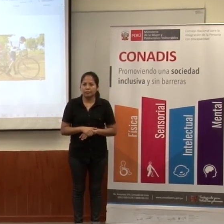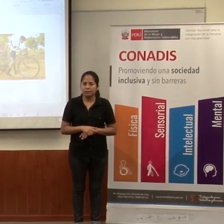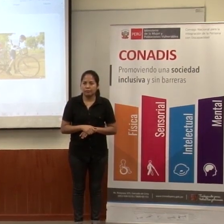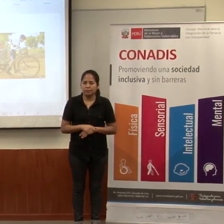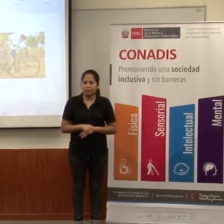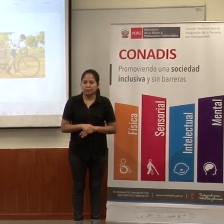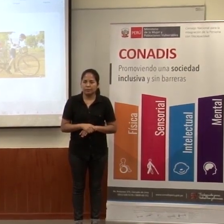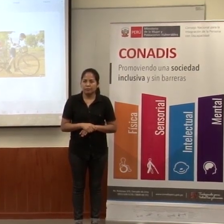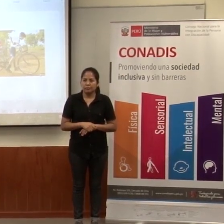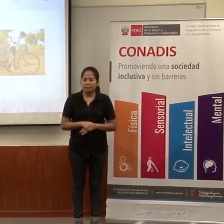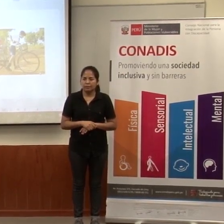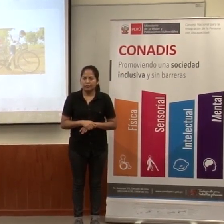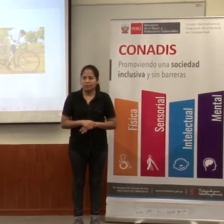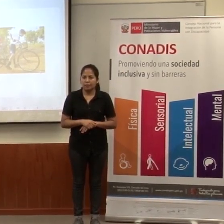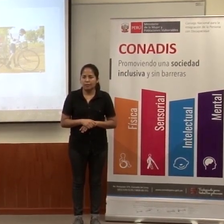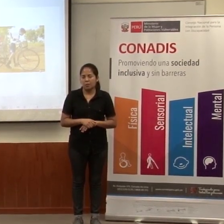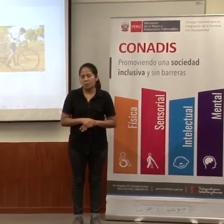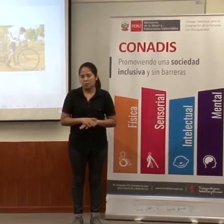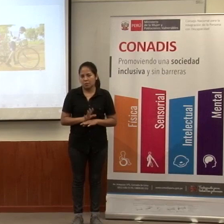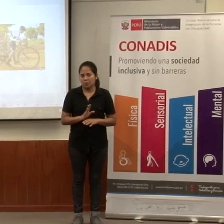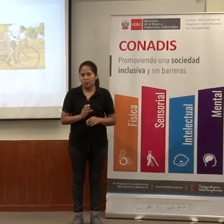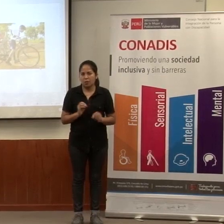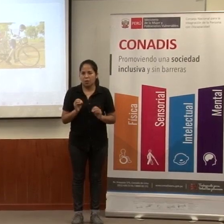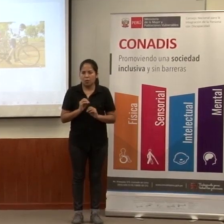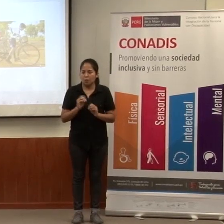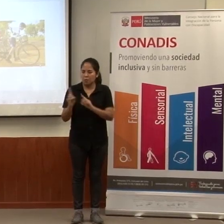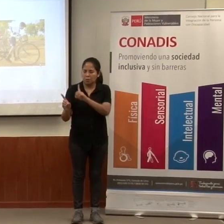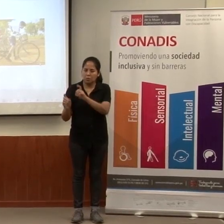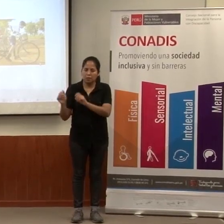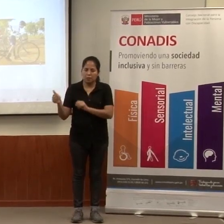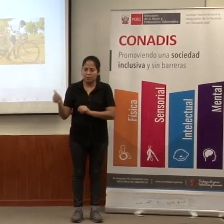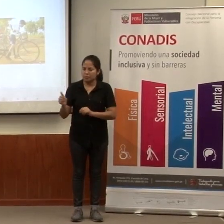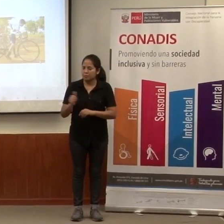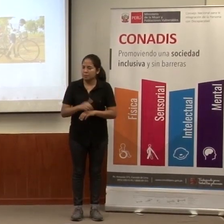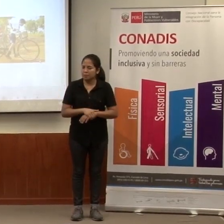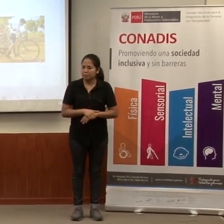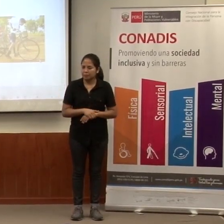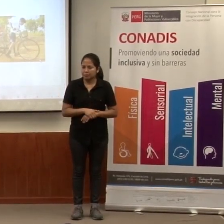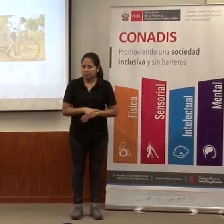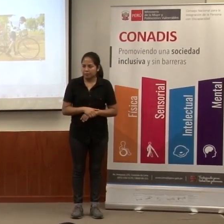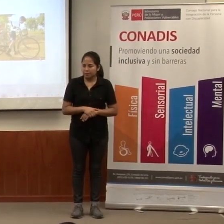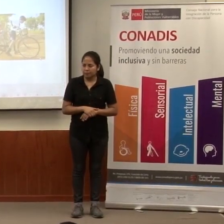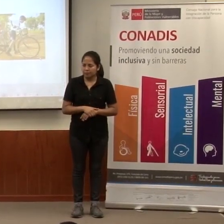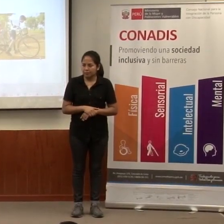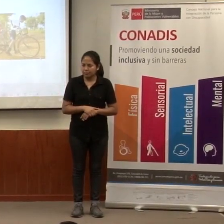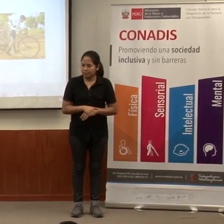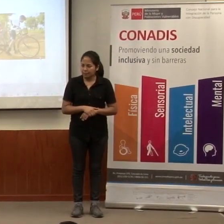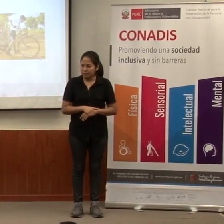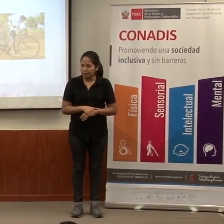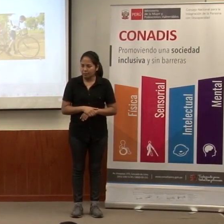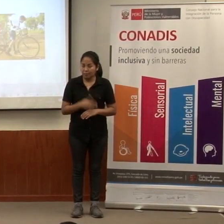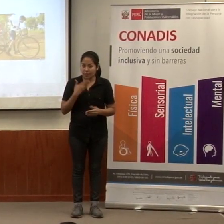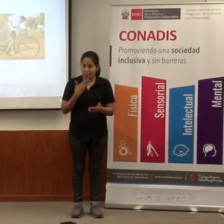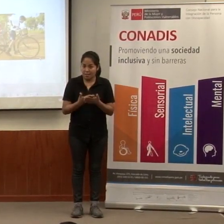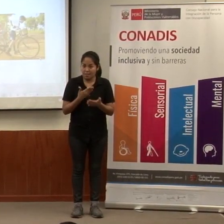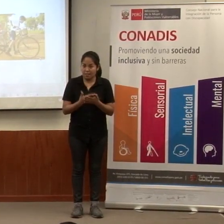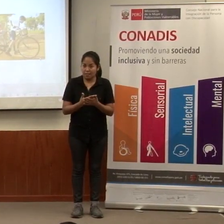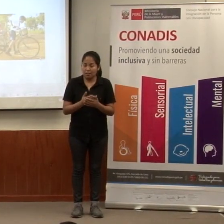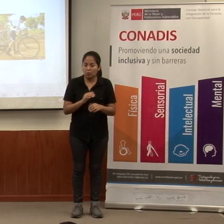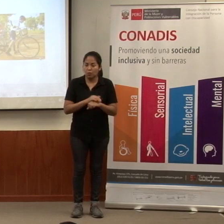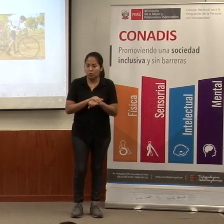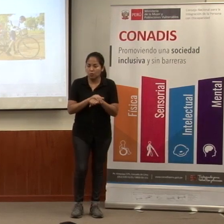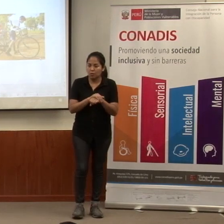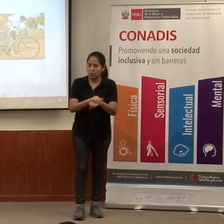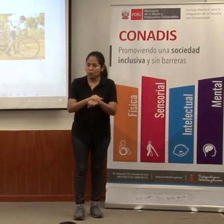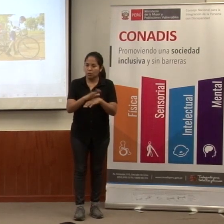buena dupla, hacer sus intervenciones o preguntas. Muchas gracias. Un saludo a todos y a todos de